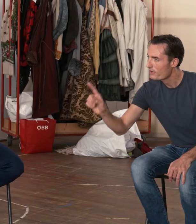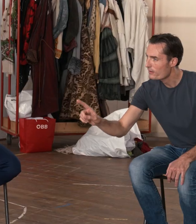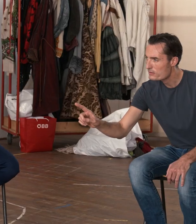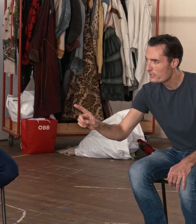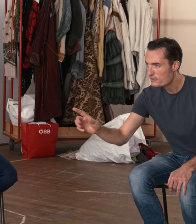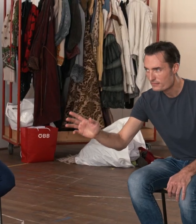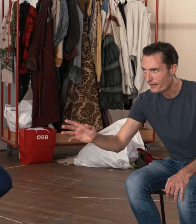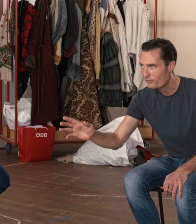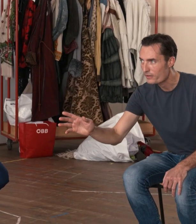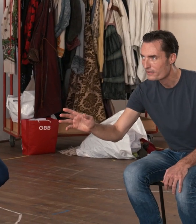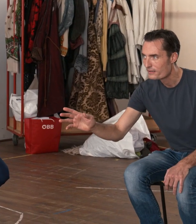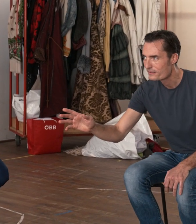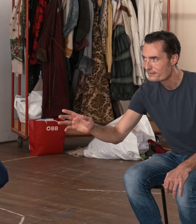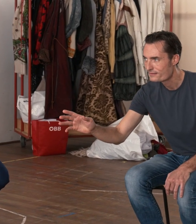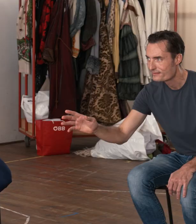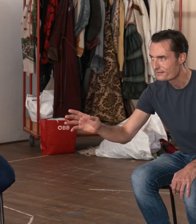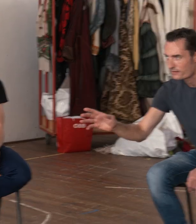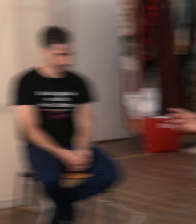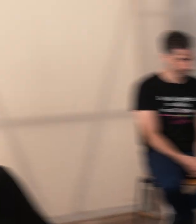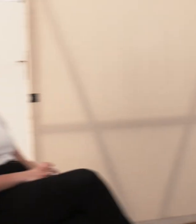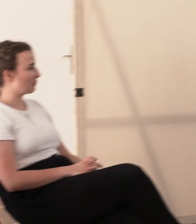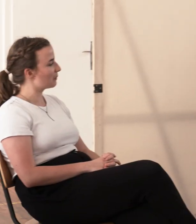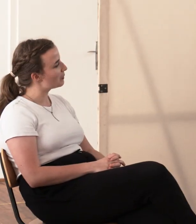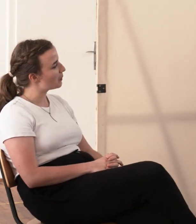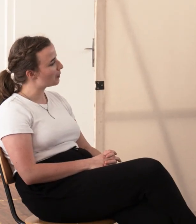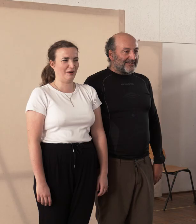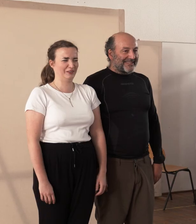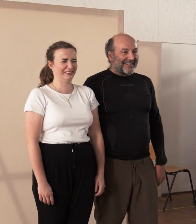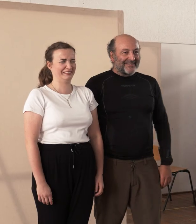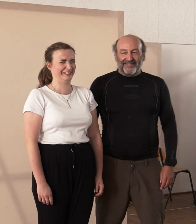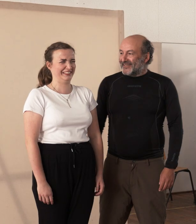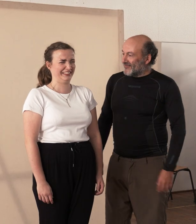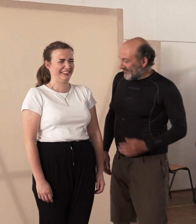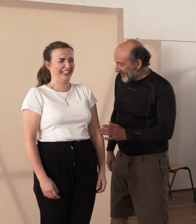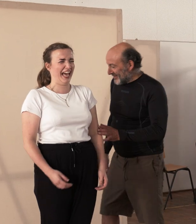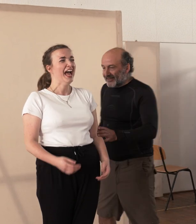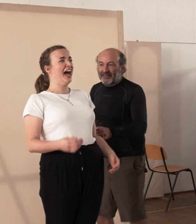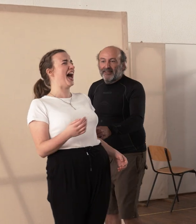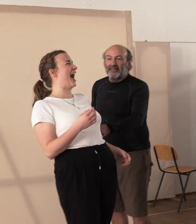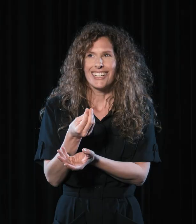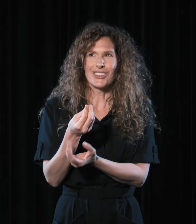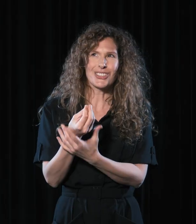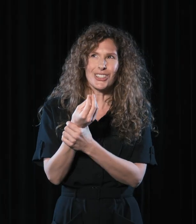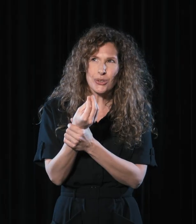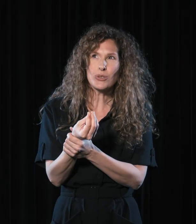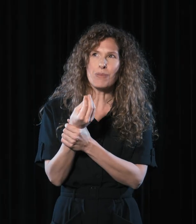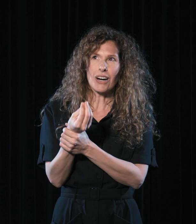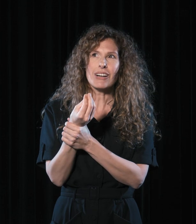Marco di Sapia, und auch neuen Gesichtern. Zum Beispiel die junge österreichische Sopranistin Hedwig Ritter. Und Ruth Brauer